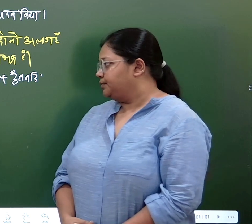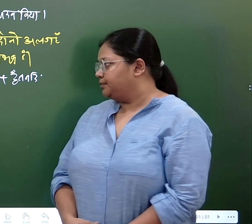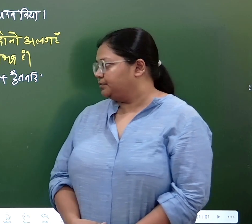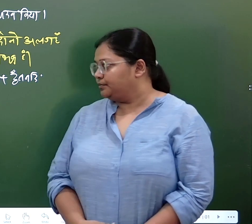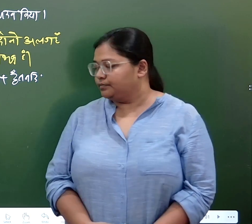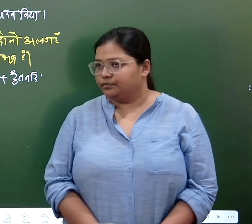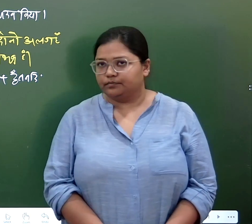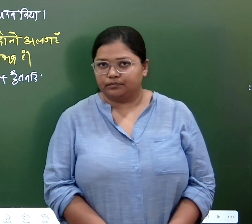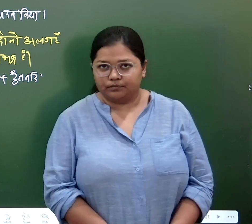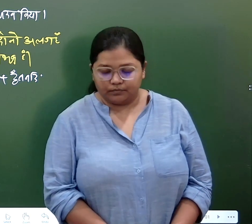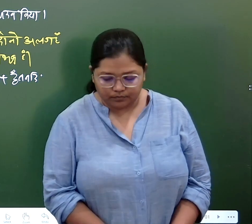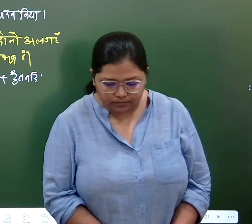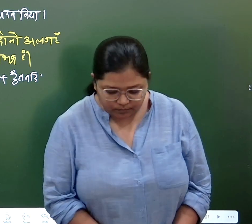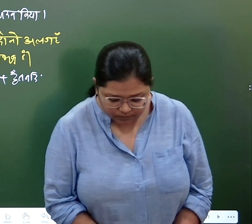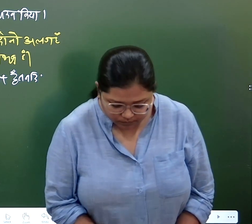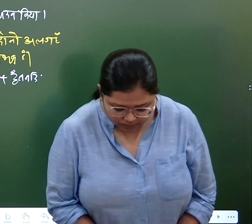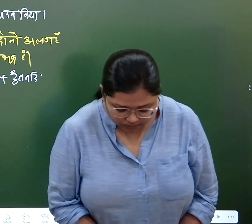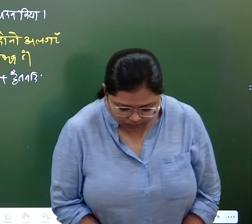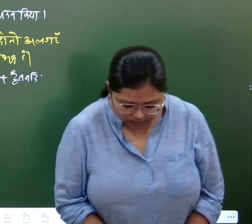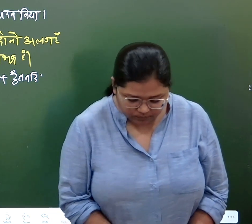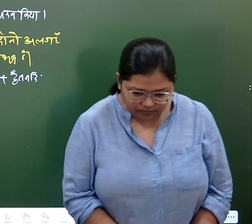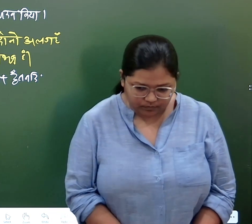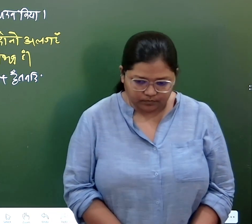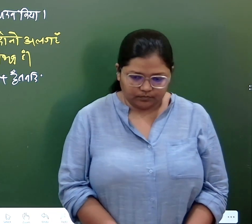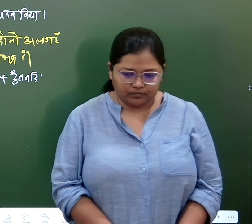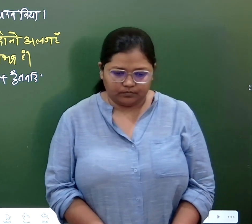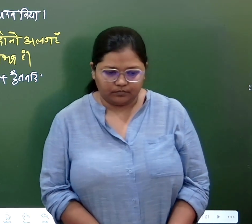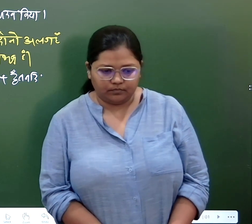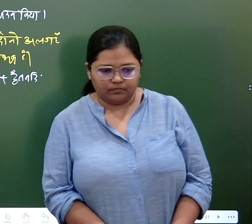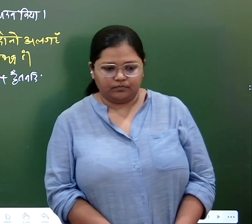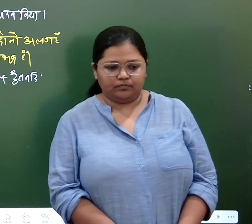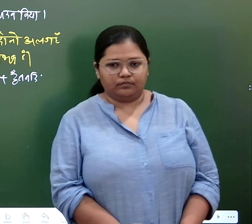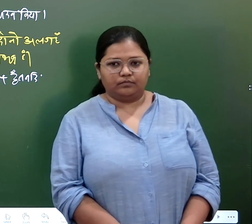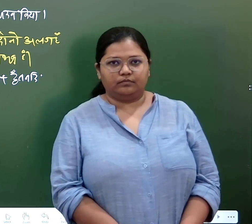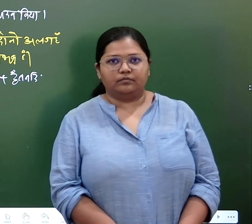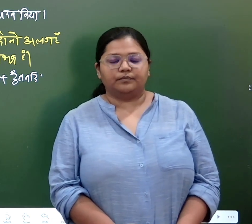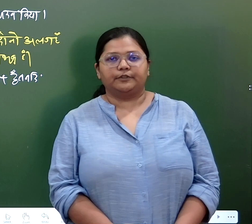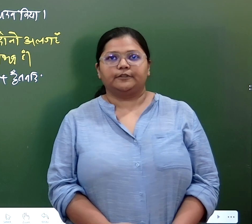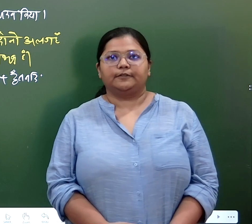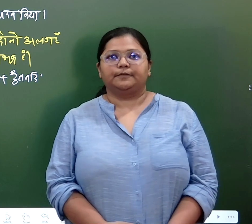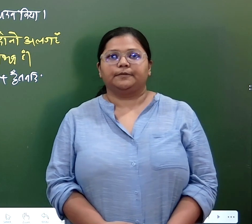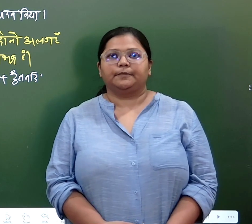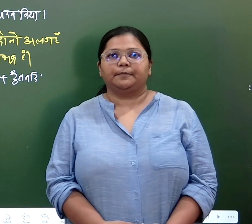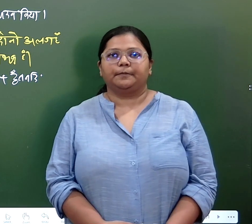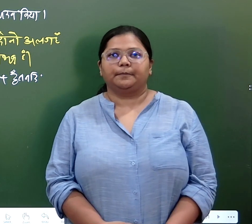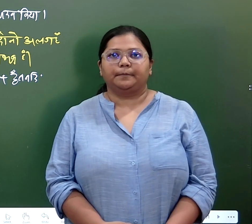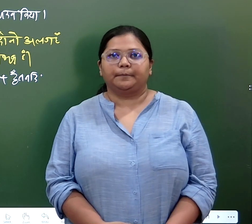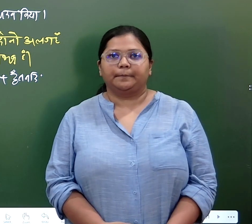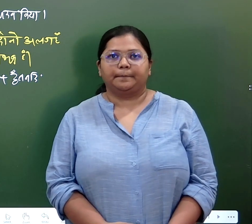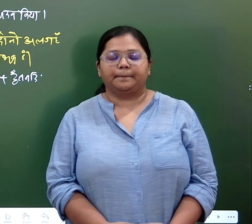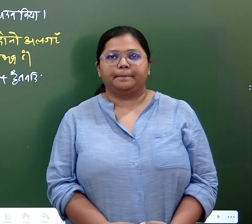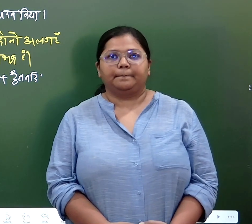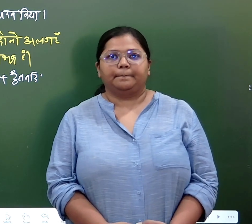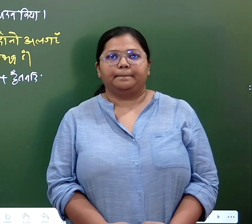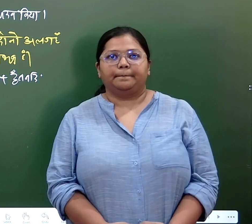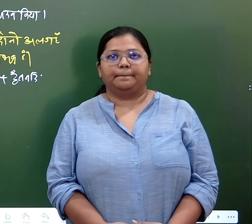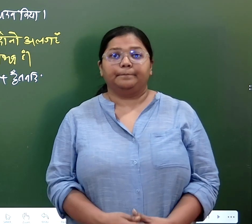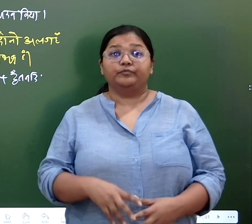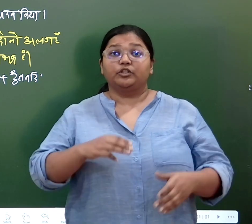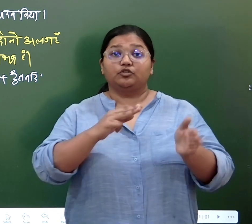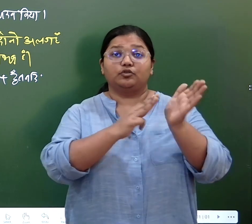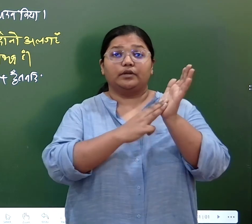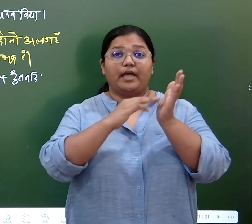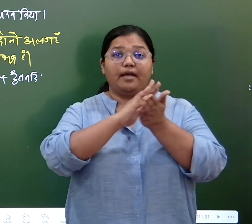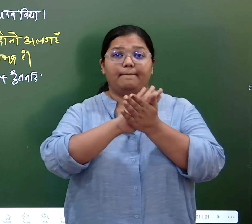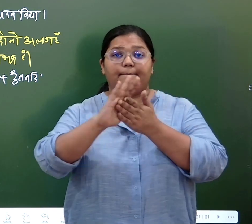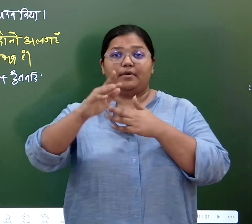दक्कन में भक्ति आंदोलन। महाराष्ट्र में हुए भक्ति आंदोलन को महाराष्ट्र धर्म की संज्ञा दी जाती है, ठीक